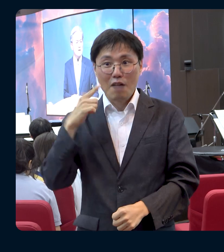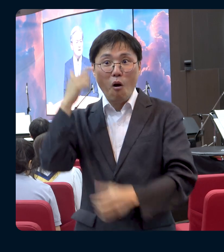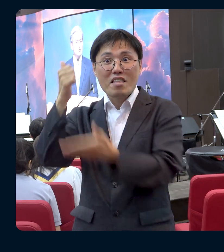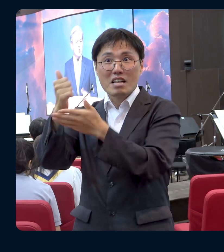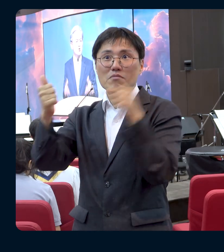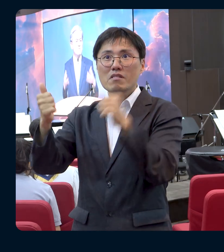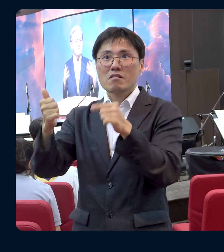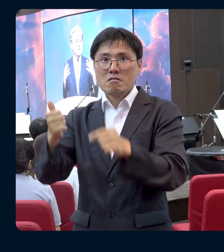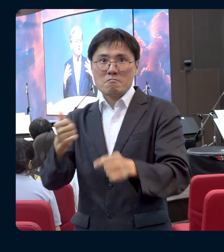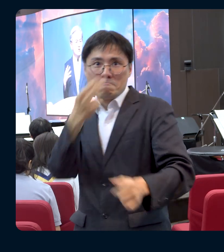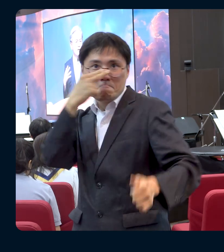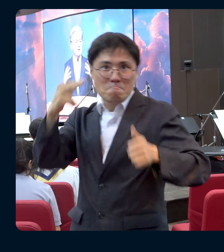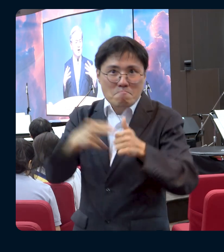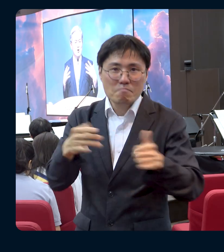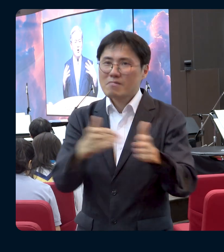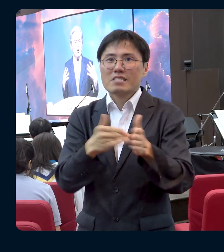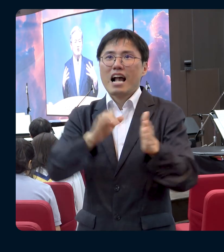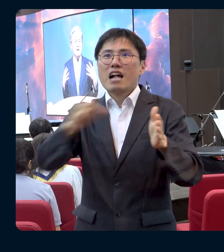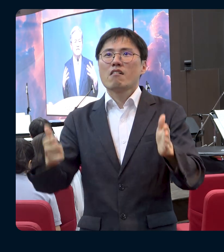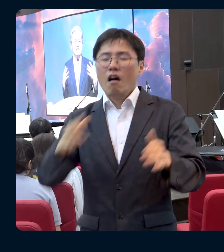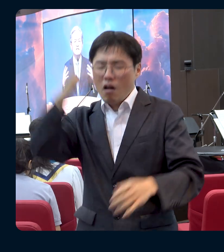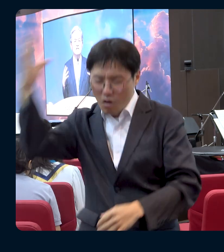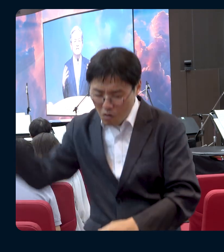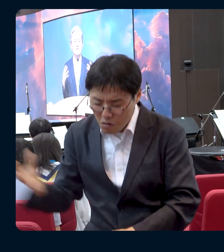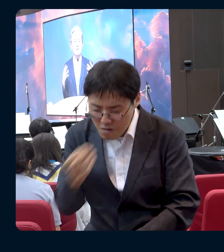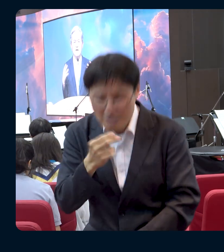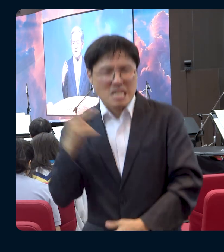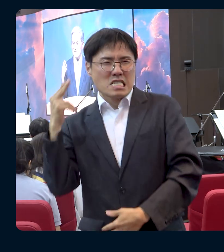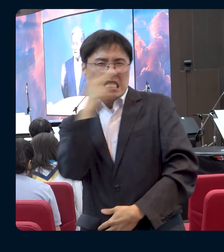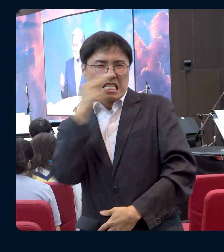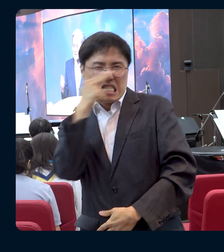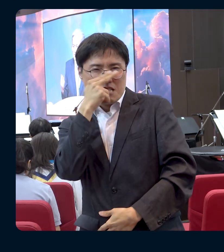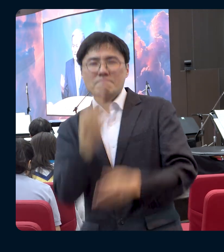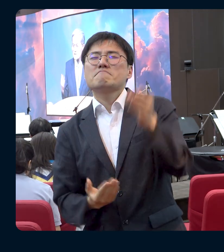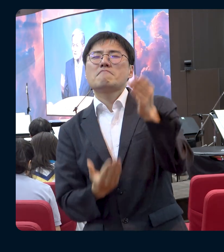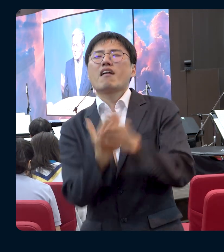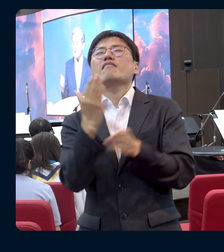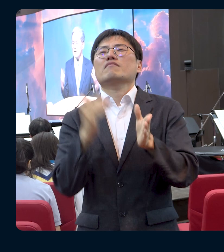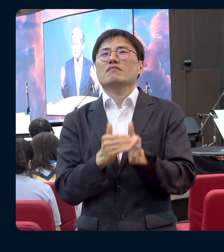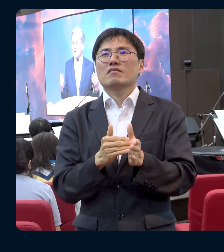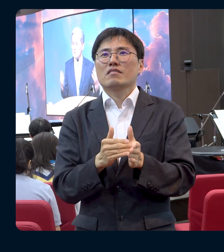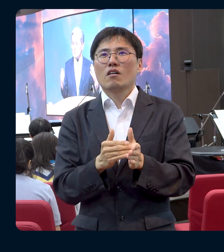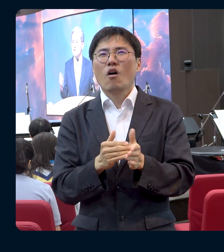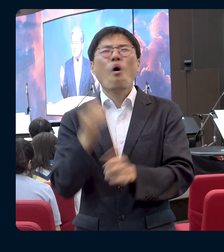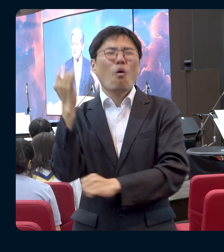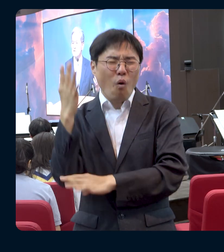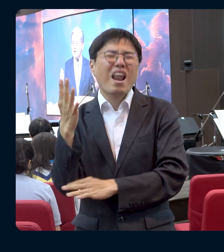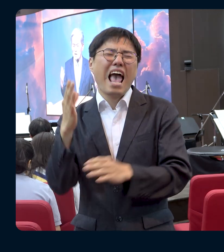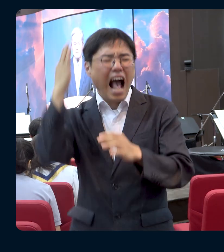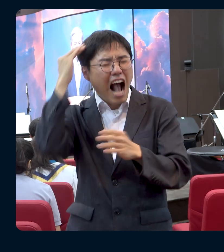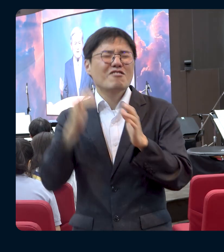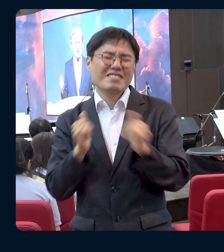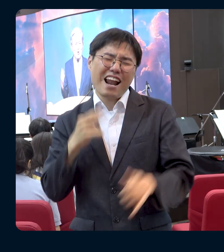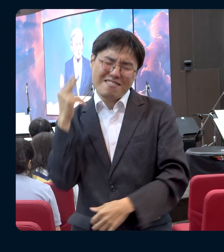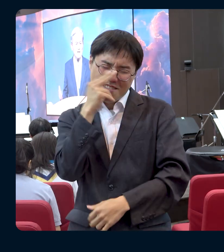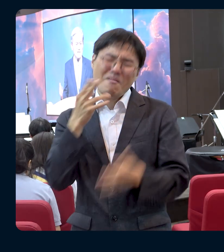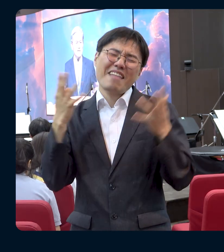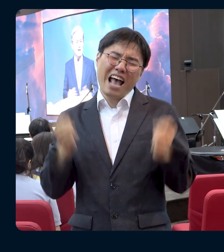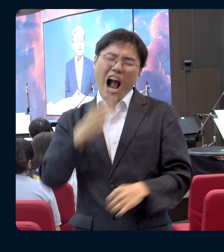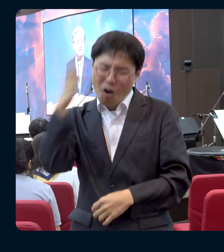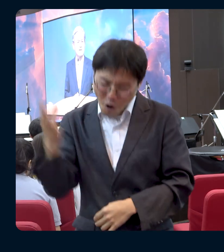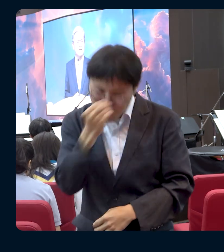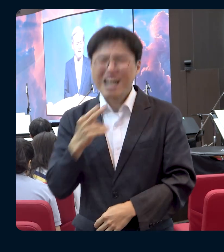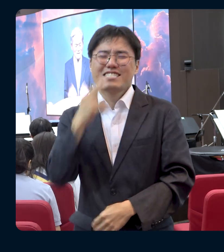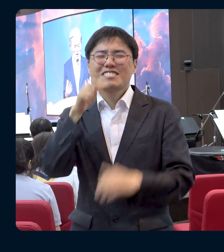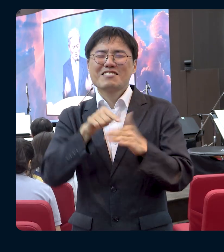목사님이 도전만 받은 것이 아니라 거룩한 시기심이 생기기 시작했어요. 원래 한 목사님이 좀 시기가 많습니다. 거룩한